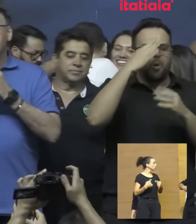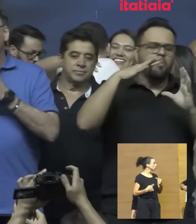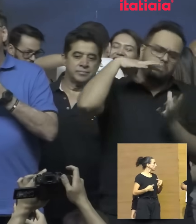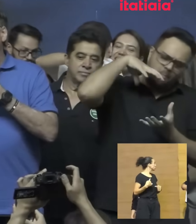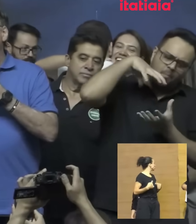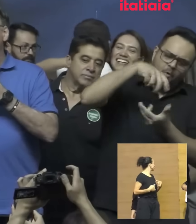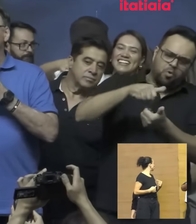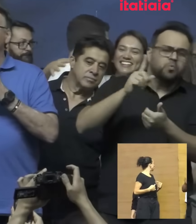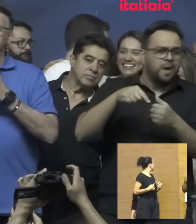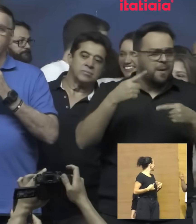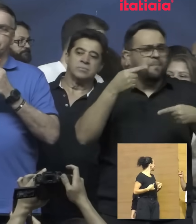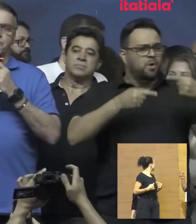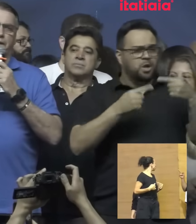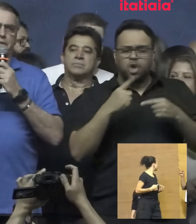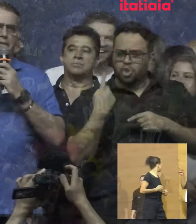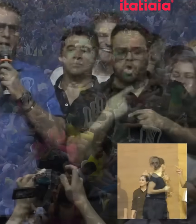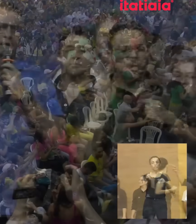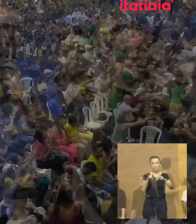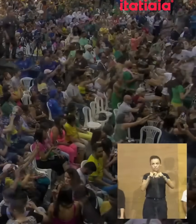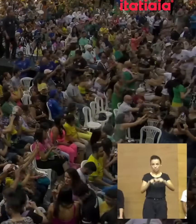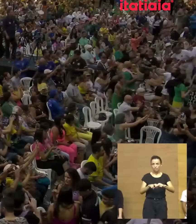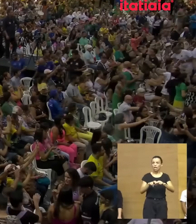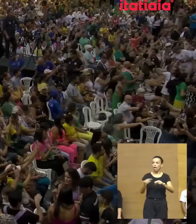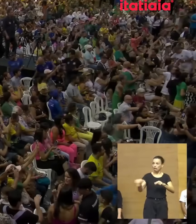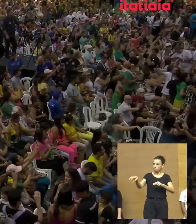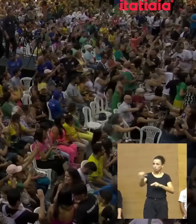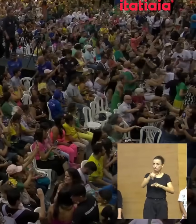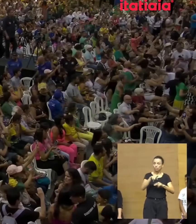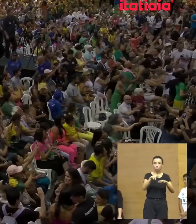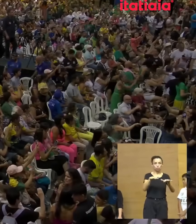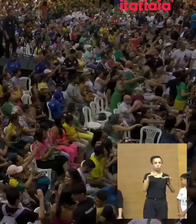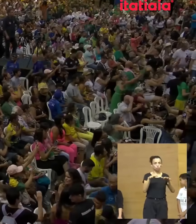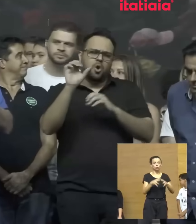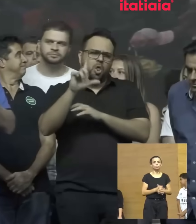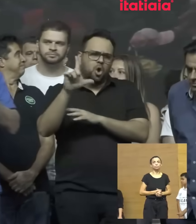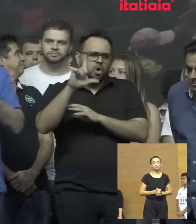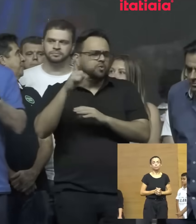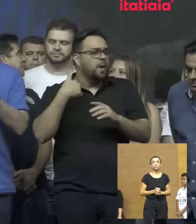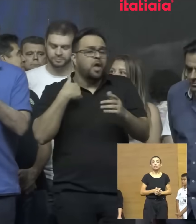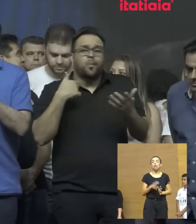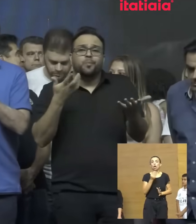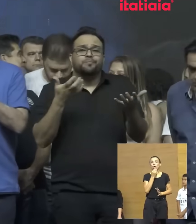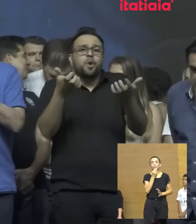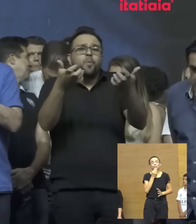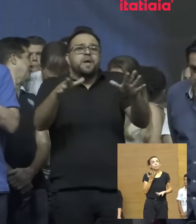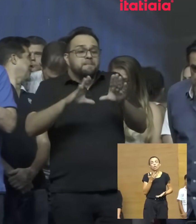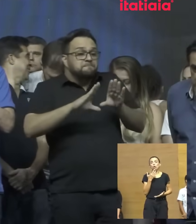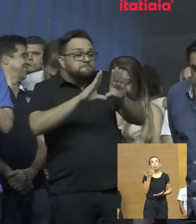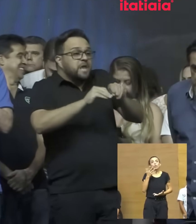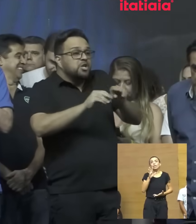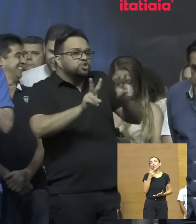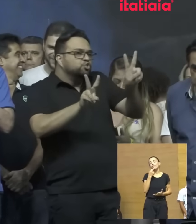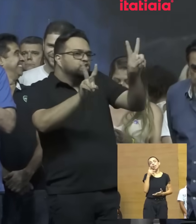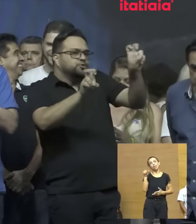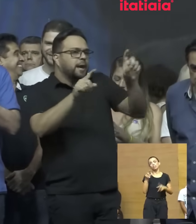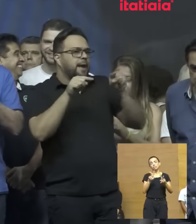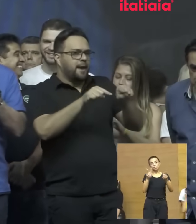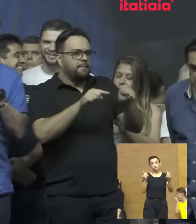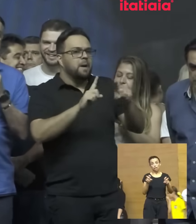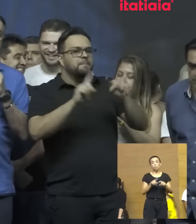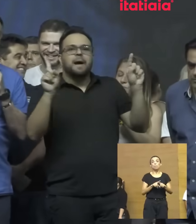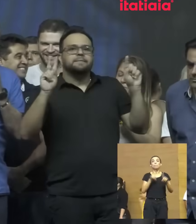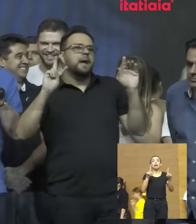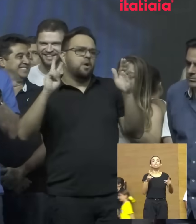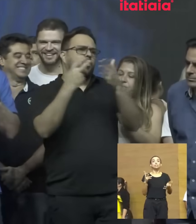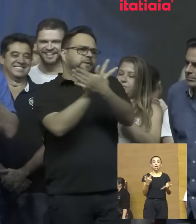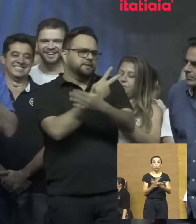que apresentar as nossas posições. Obviamente, eu não queria tocar nesse assunto, mas